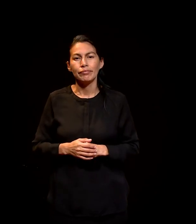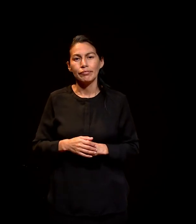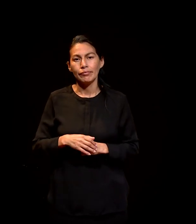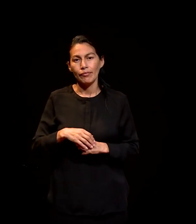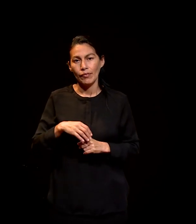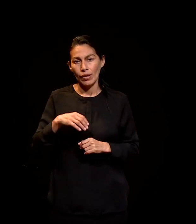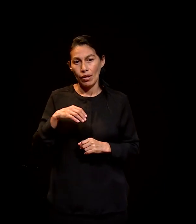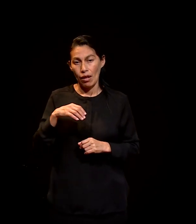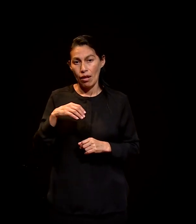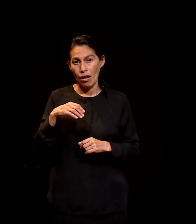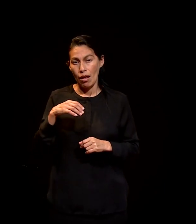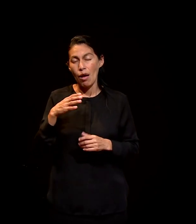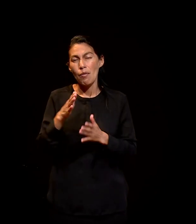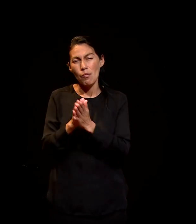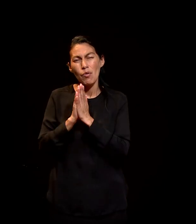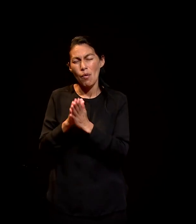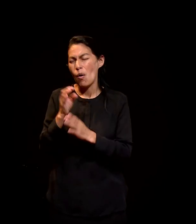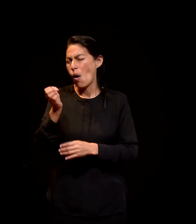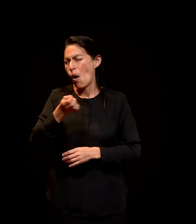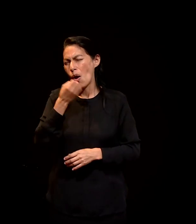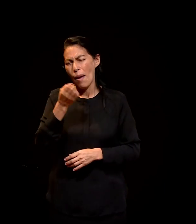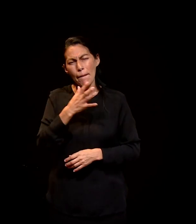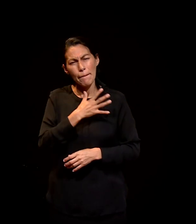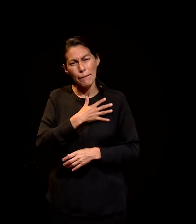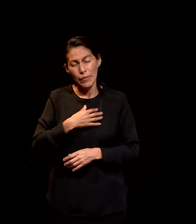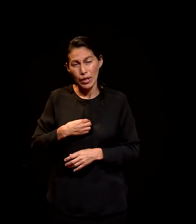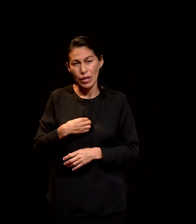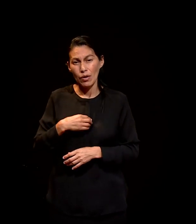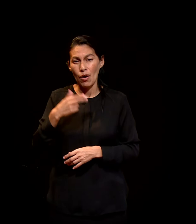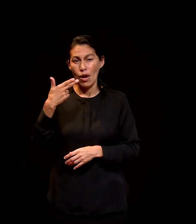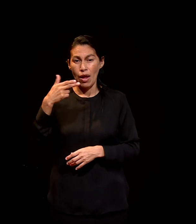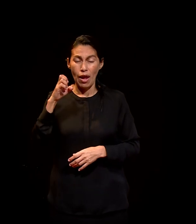mejor en esta nave